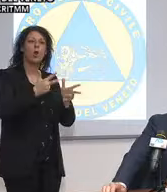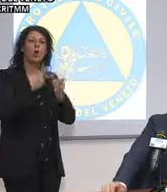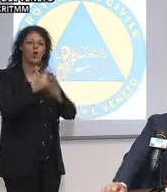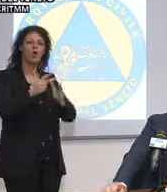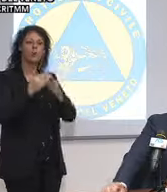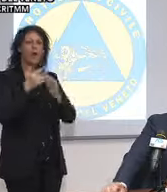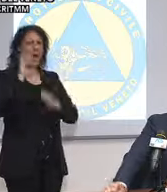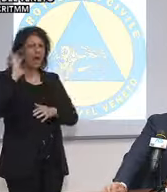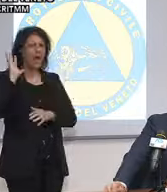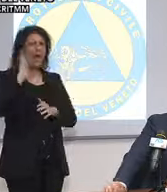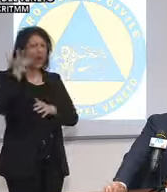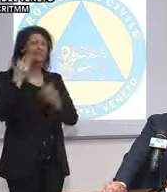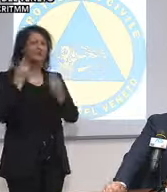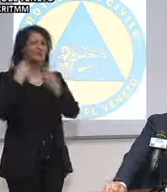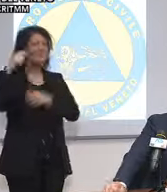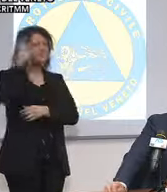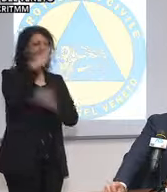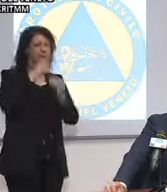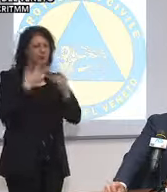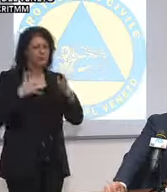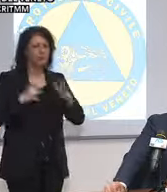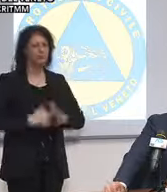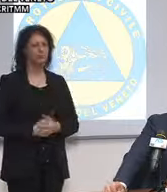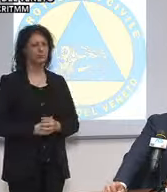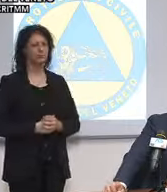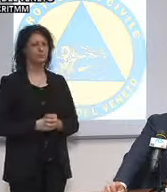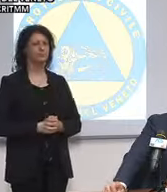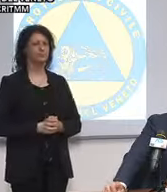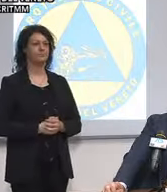in buona compagnia. Prego.